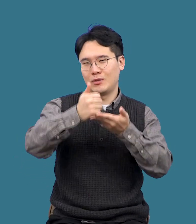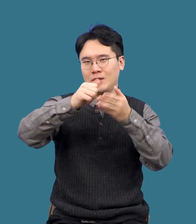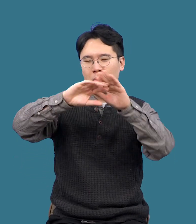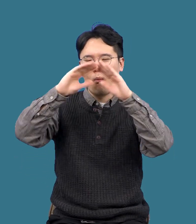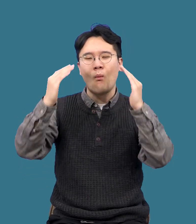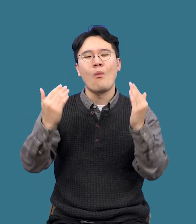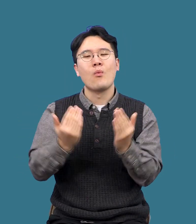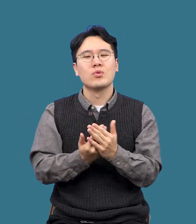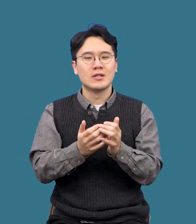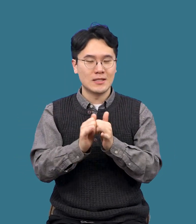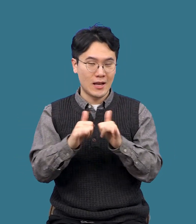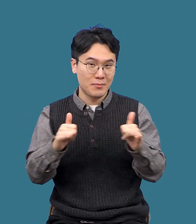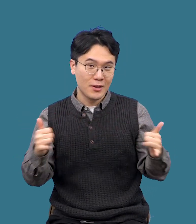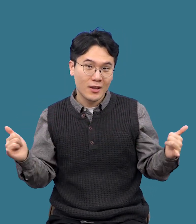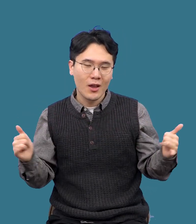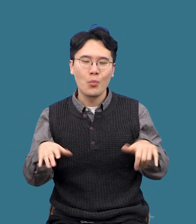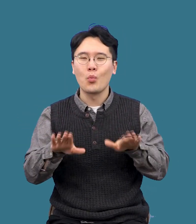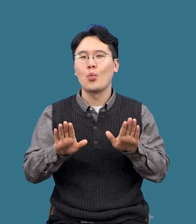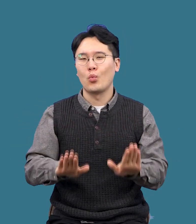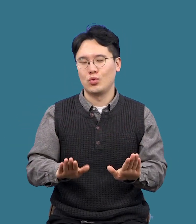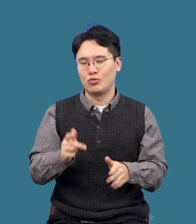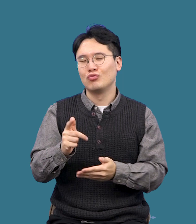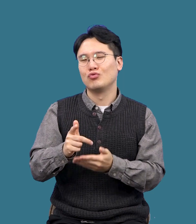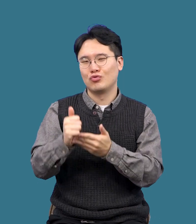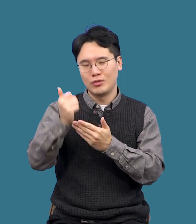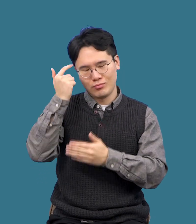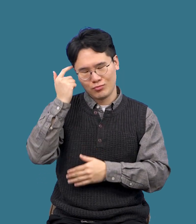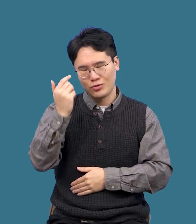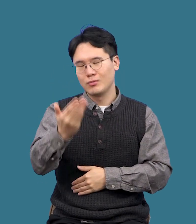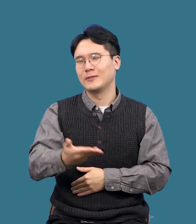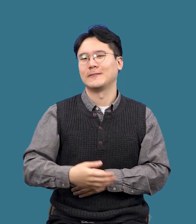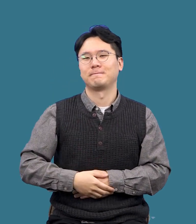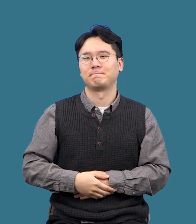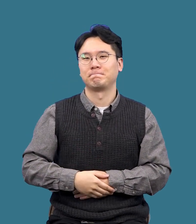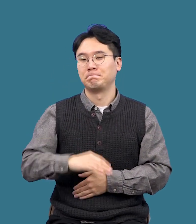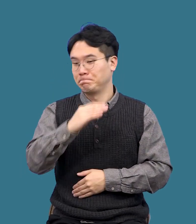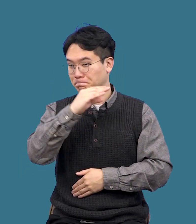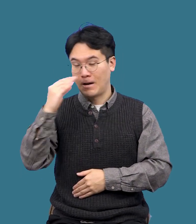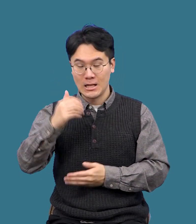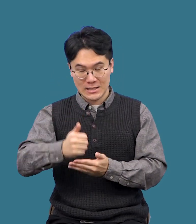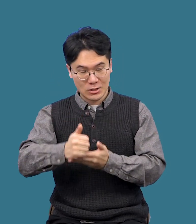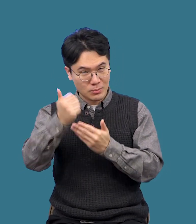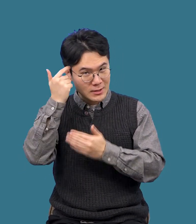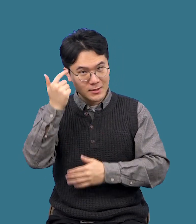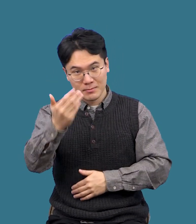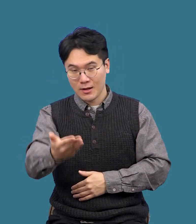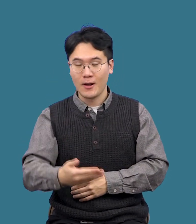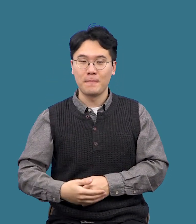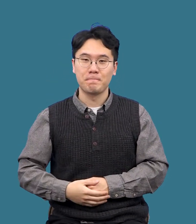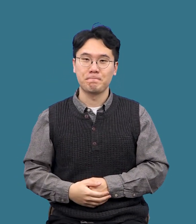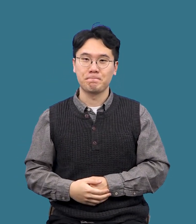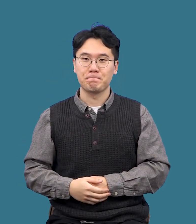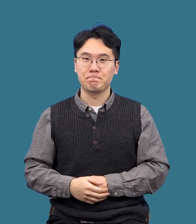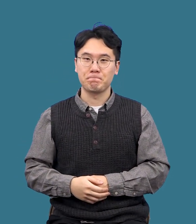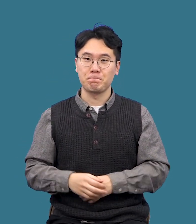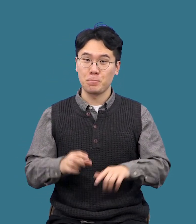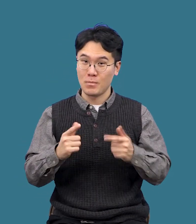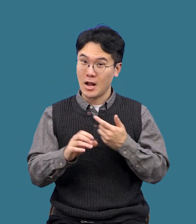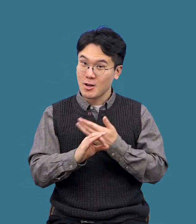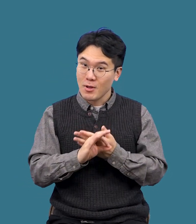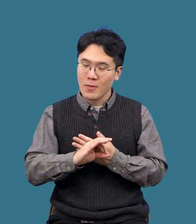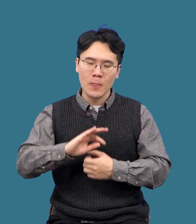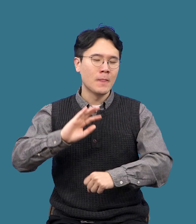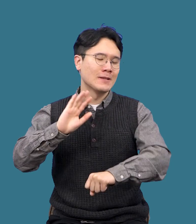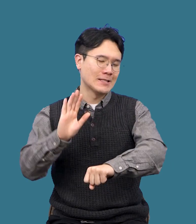사람들에게 오늘도 주님은 우리에게 묻는 것입니다. 제대로 섬기시겠습니까? 아니면